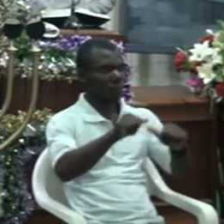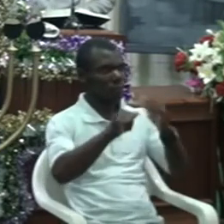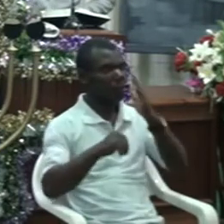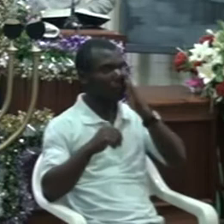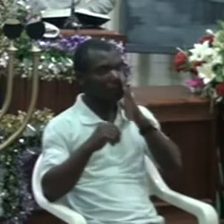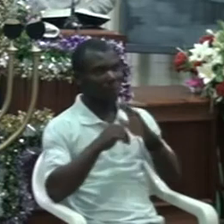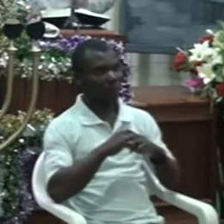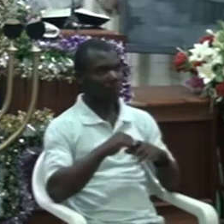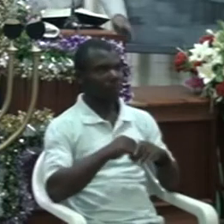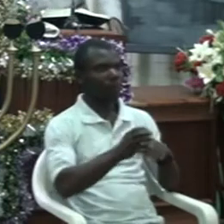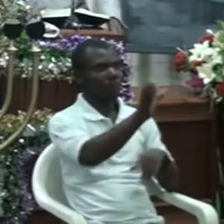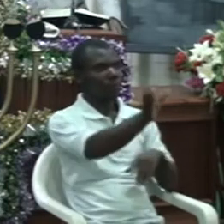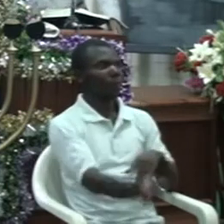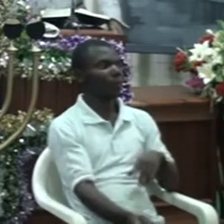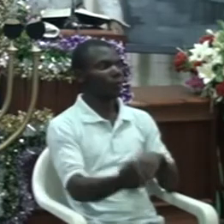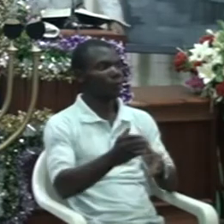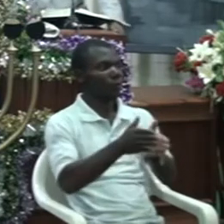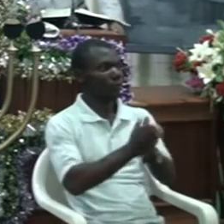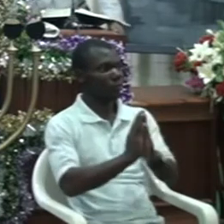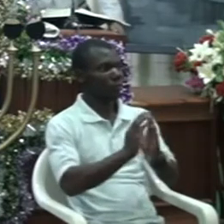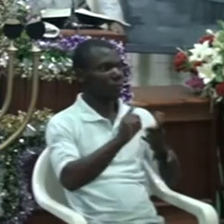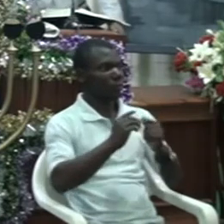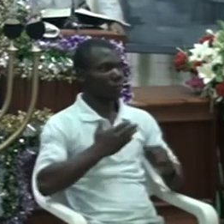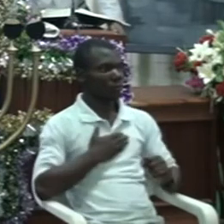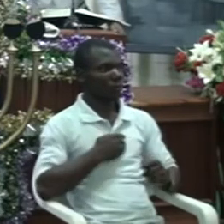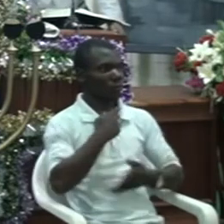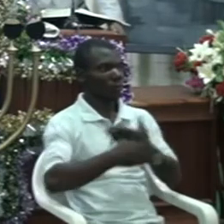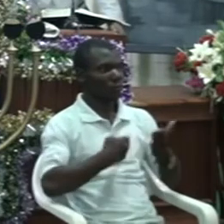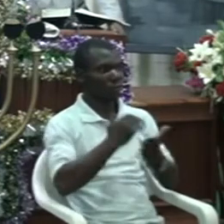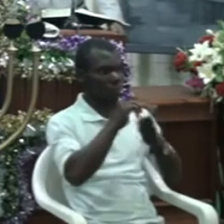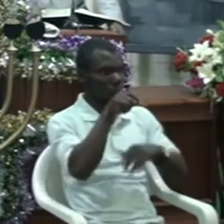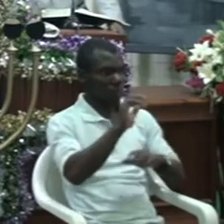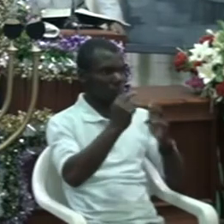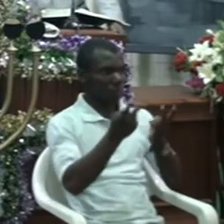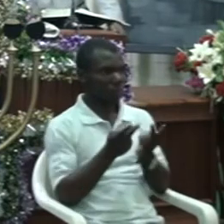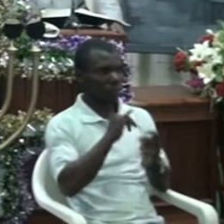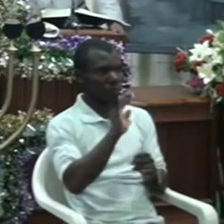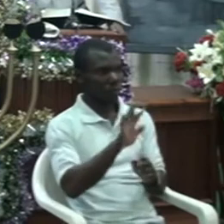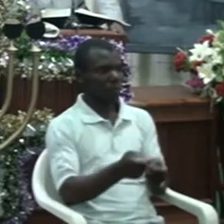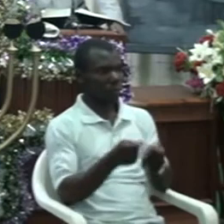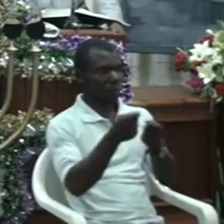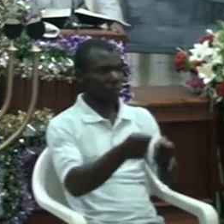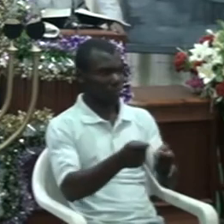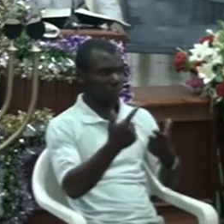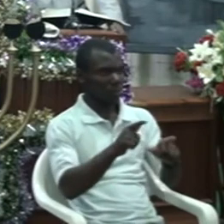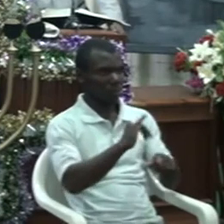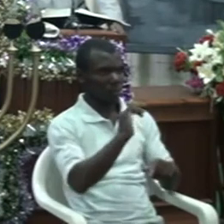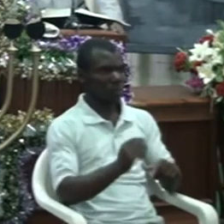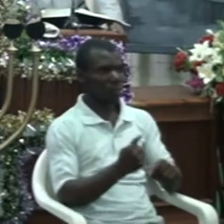Verset 10. Ok. Omba kwangu lolote unalotaka nikutende. Wakati sijaondolewa